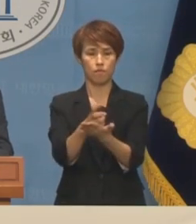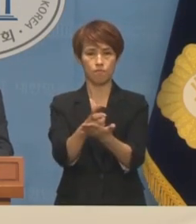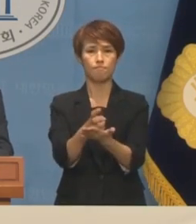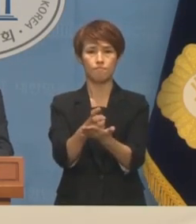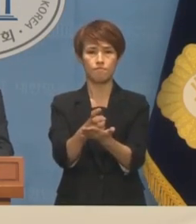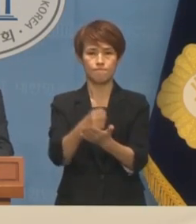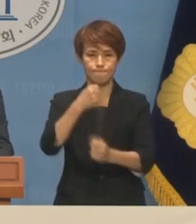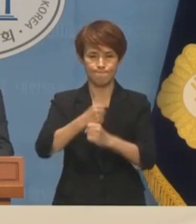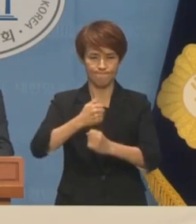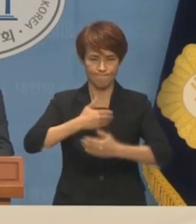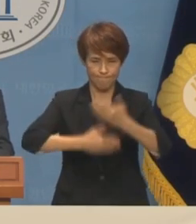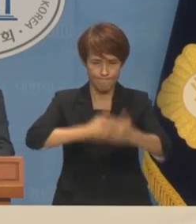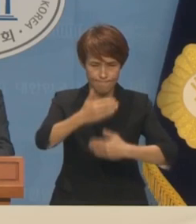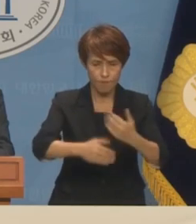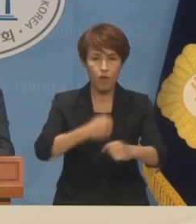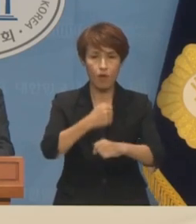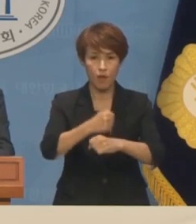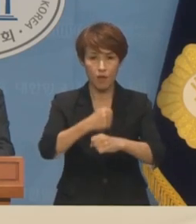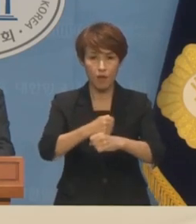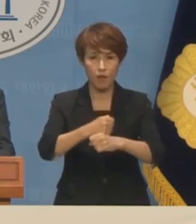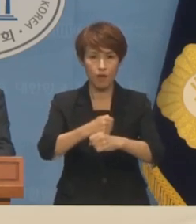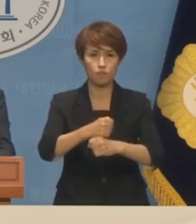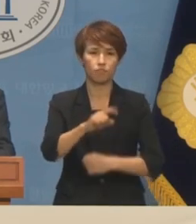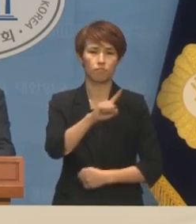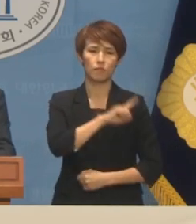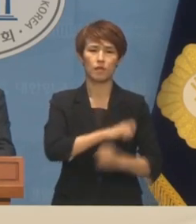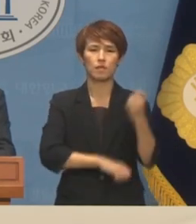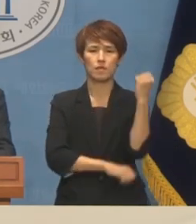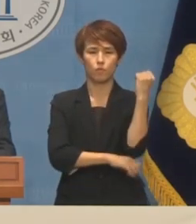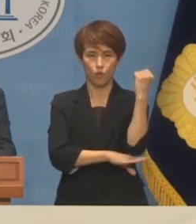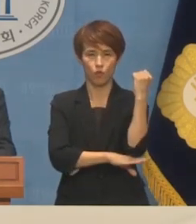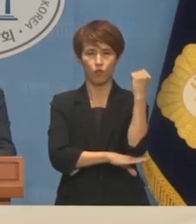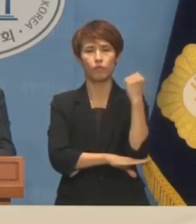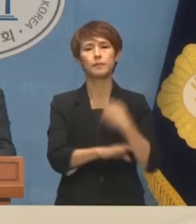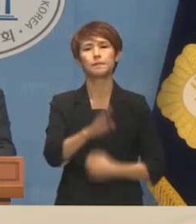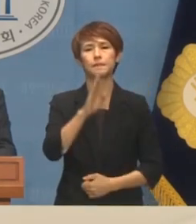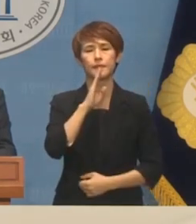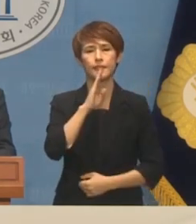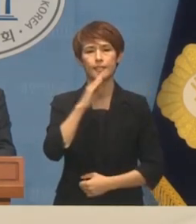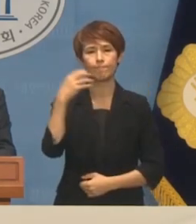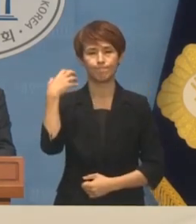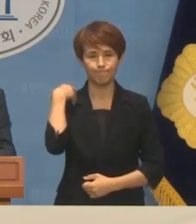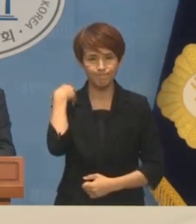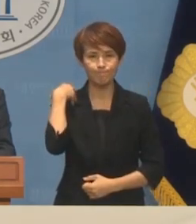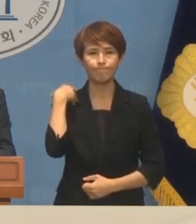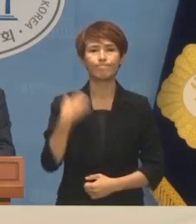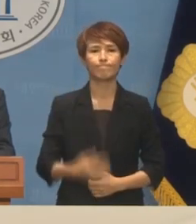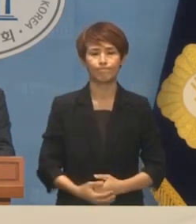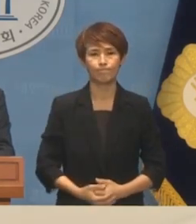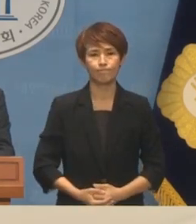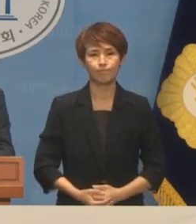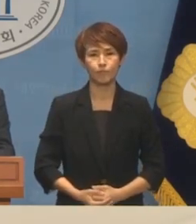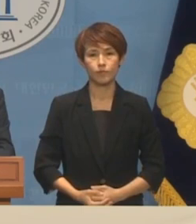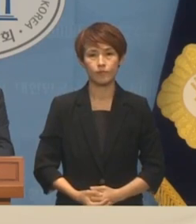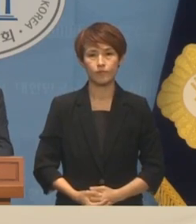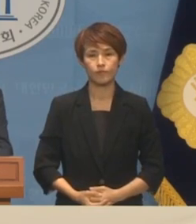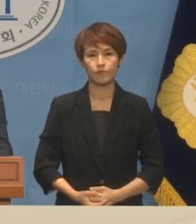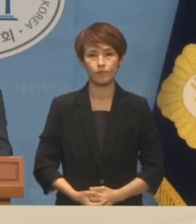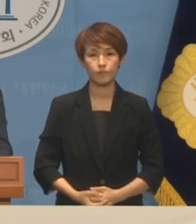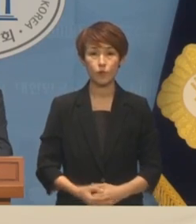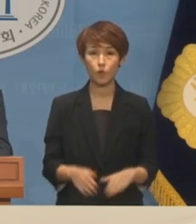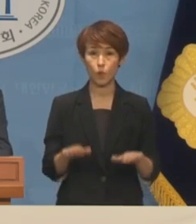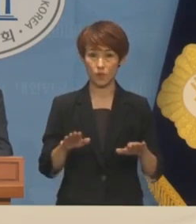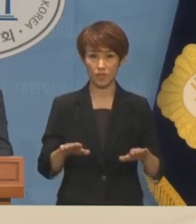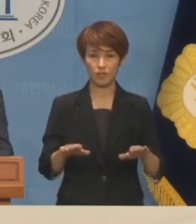다해 이행해야 하는 것이 가장 기본적인 도리이자 임무라고 생각하고 있습니다.